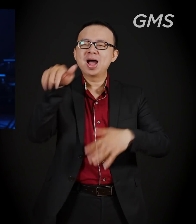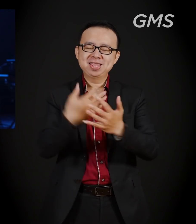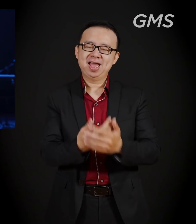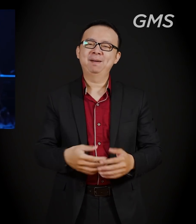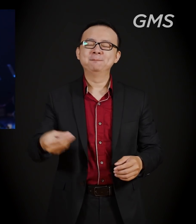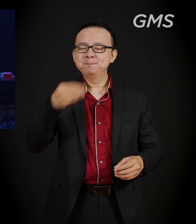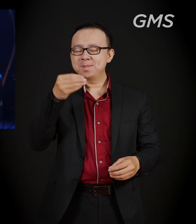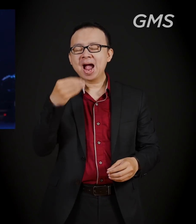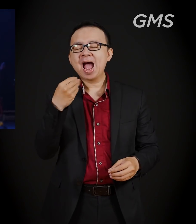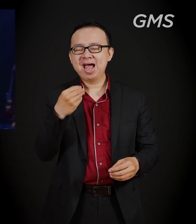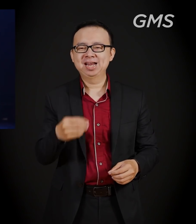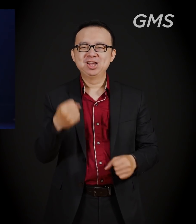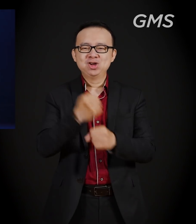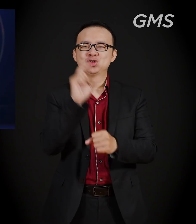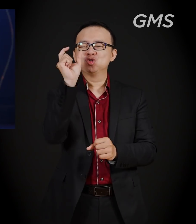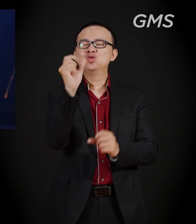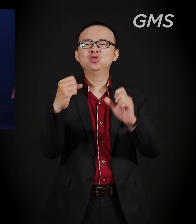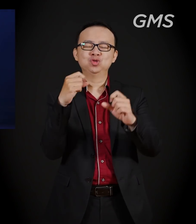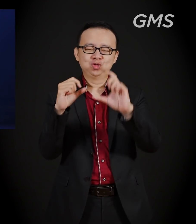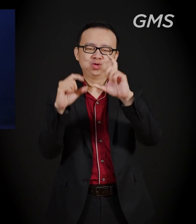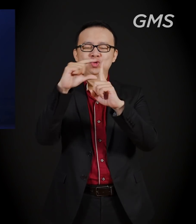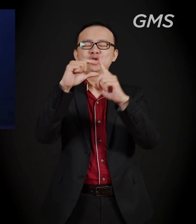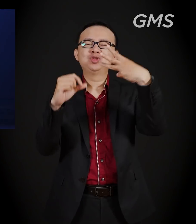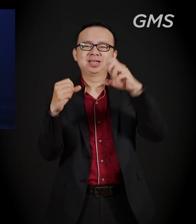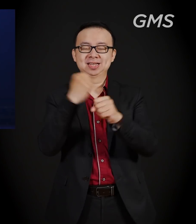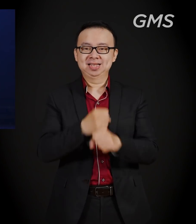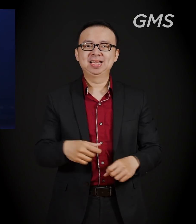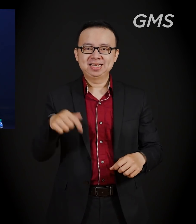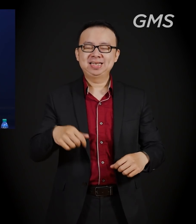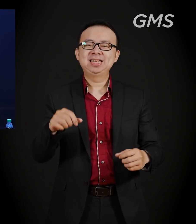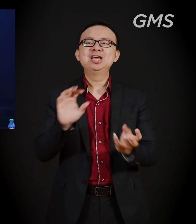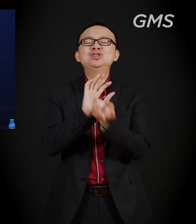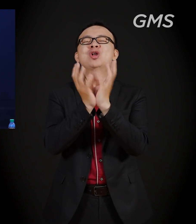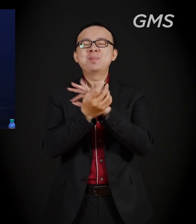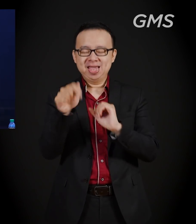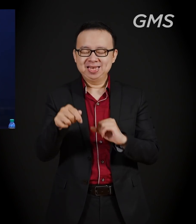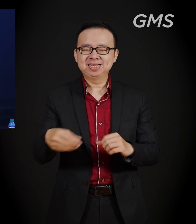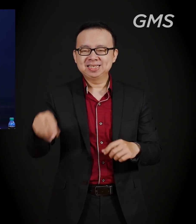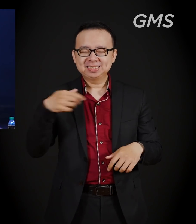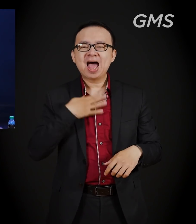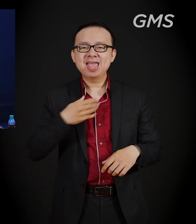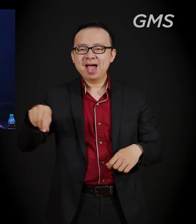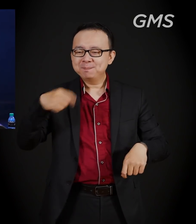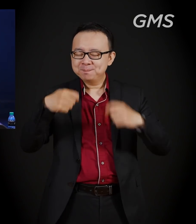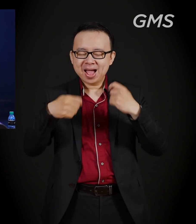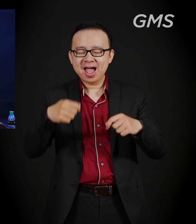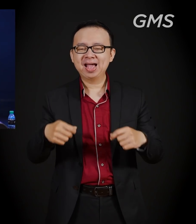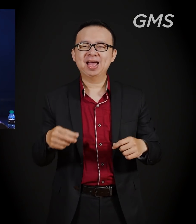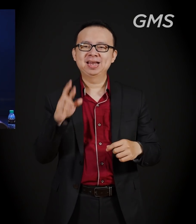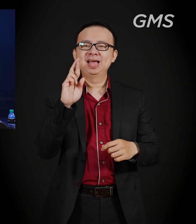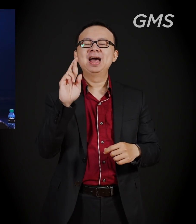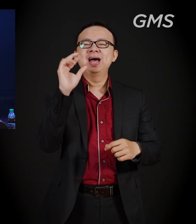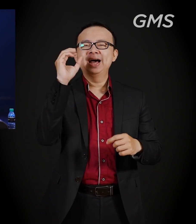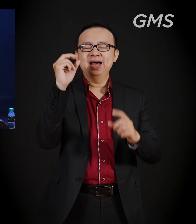di Surabaya ini saya makannya rawon setan, saudara-saudara, ya kan? Waduh, rawon setan, ya